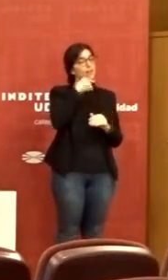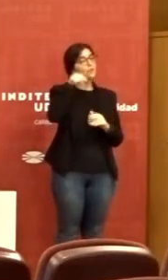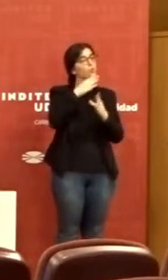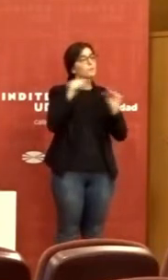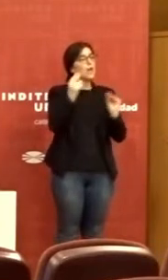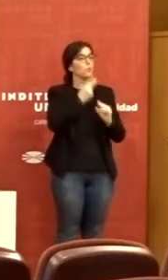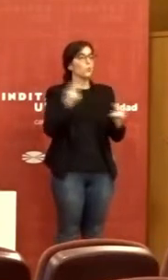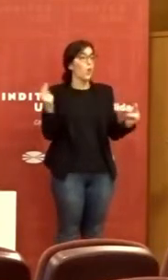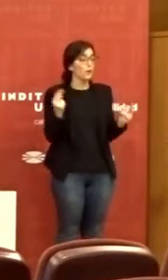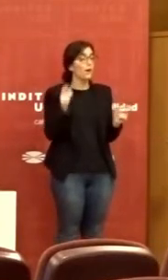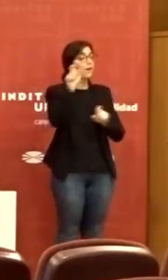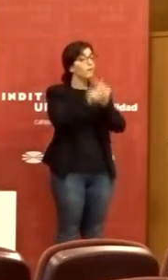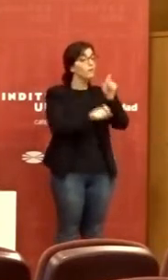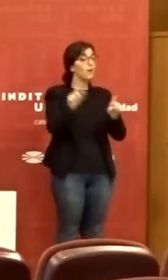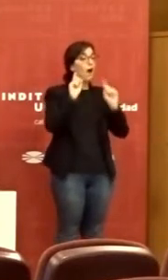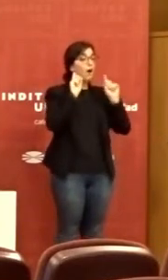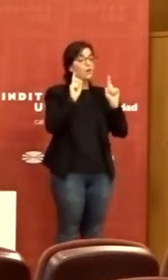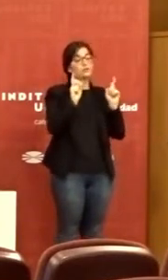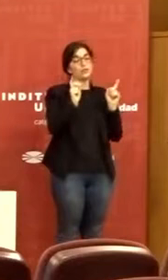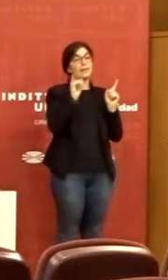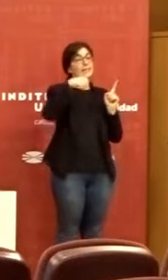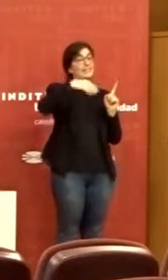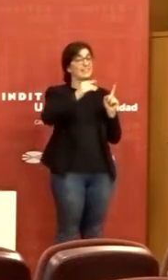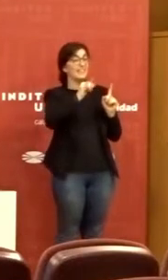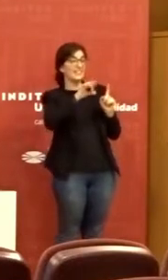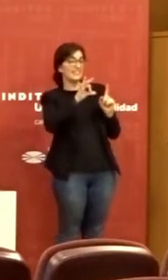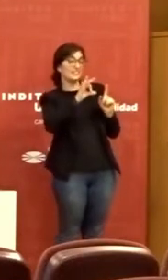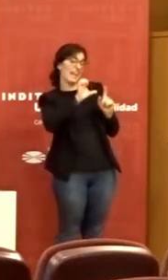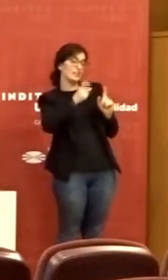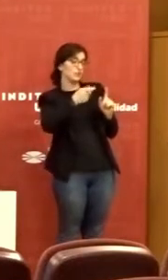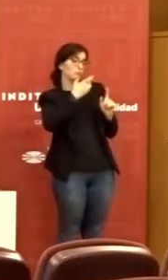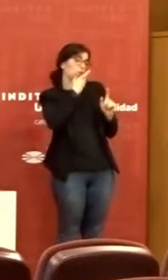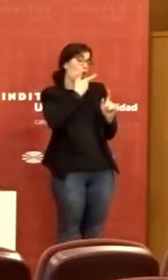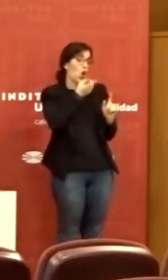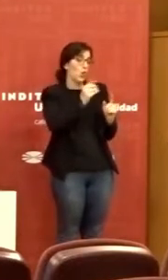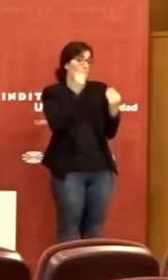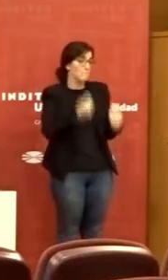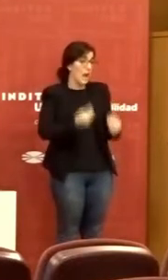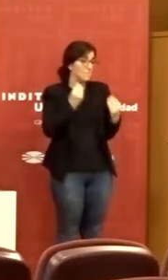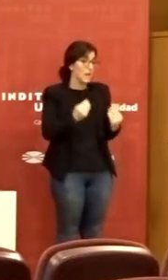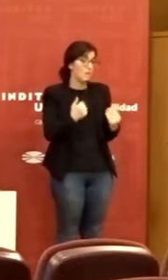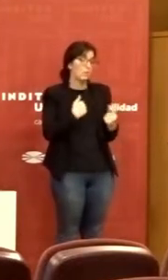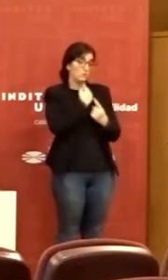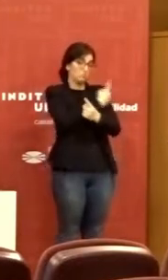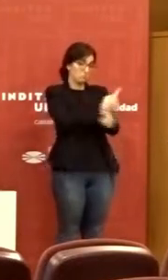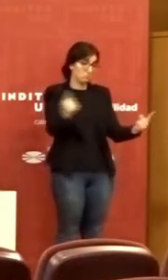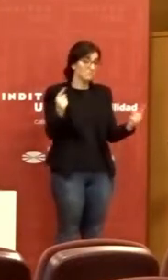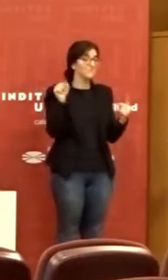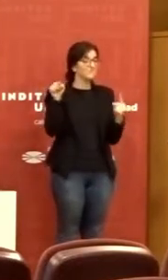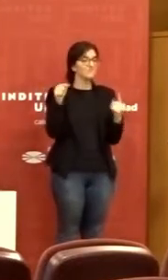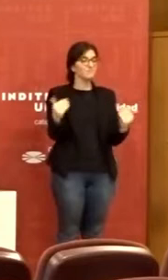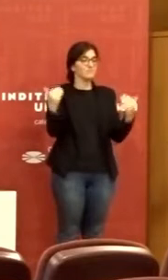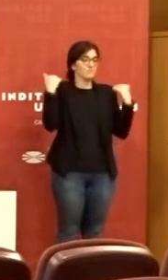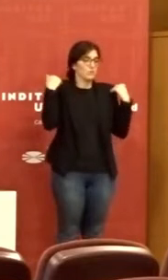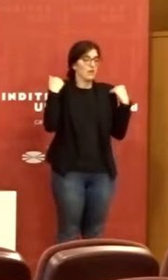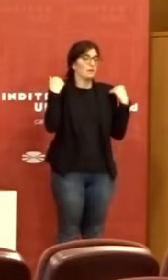Para los que no estéis familiarizados con la estructura del Grupo Inditex, pues deciros que Tempe es la sociedad del Grupo Inditex que se encarga de la